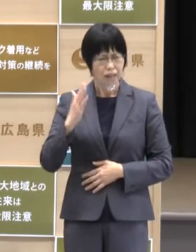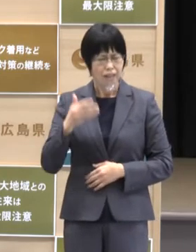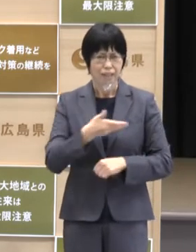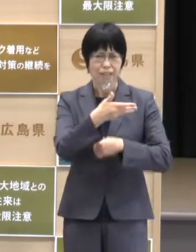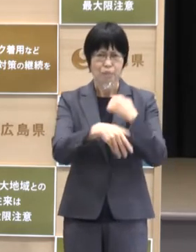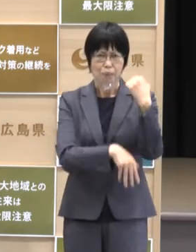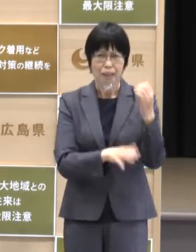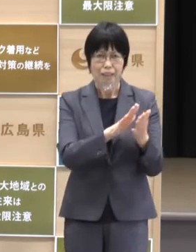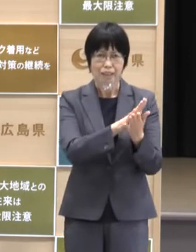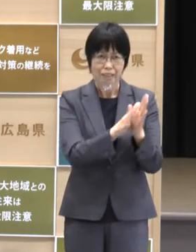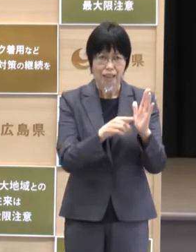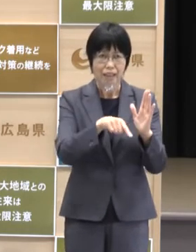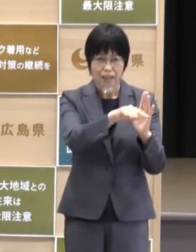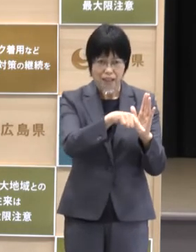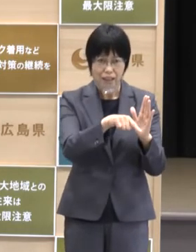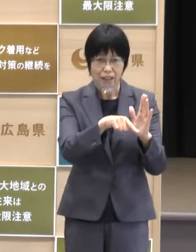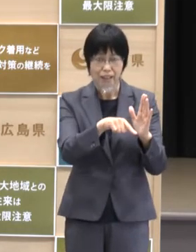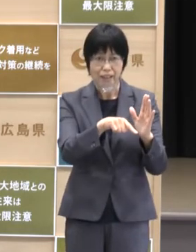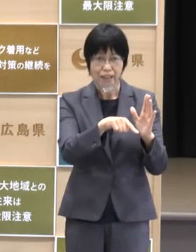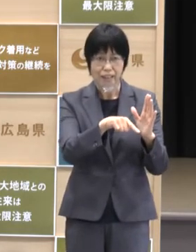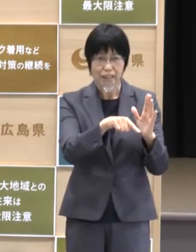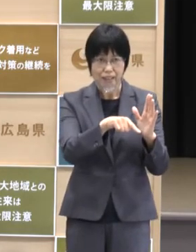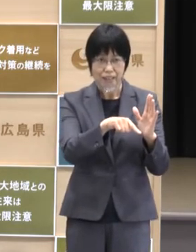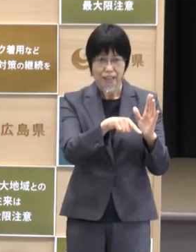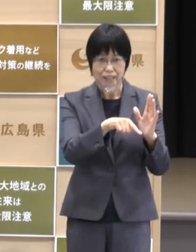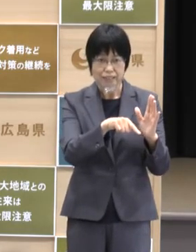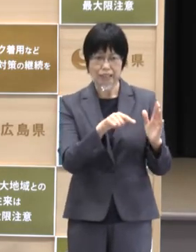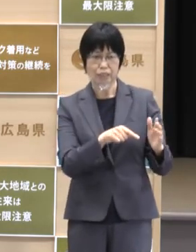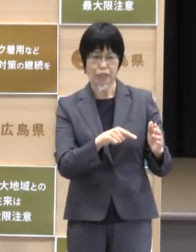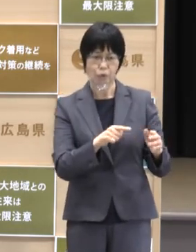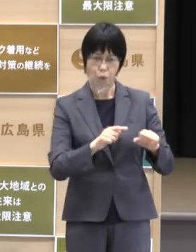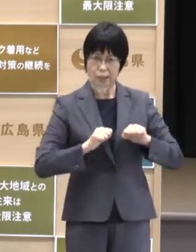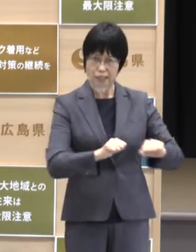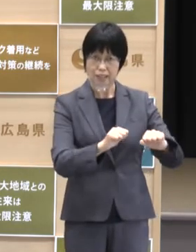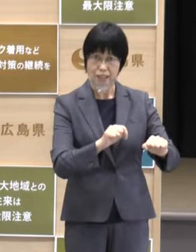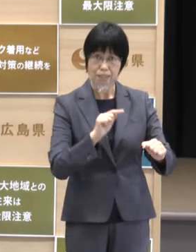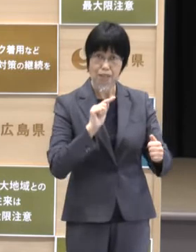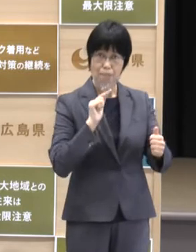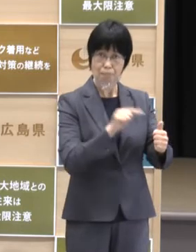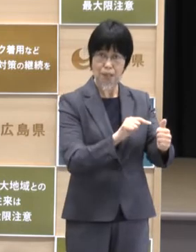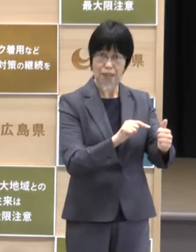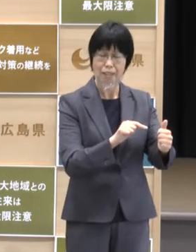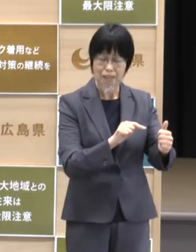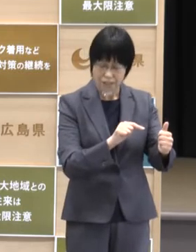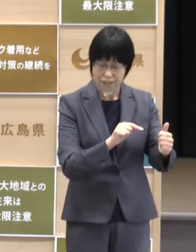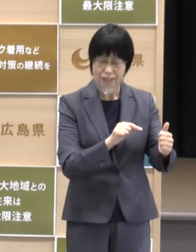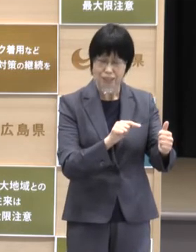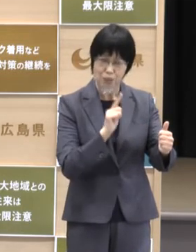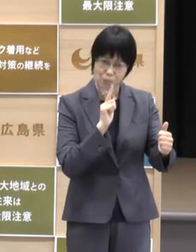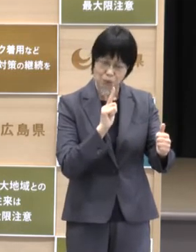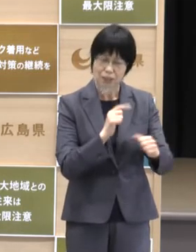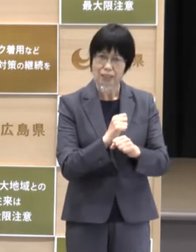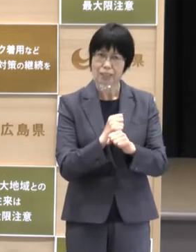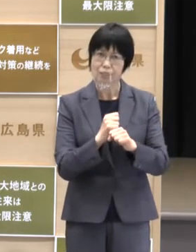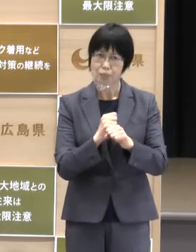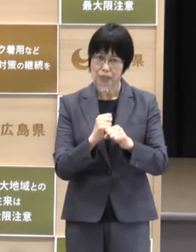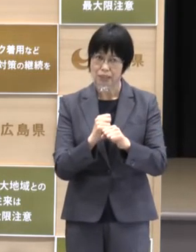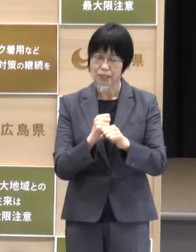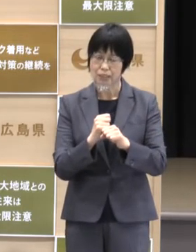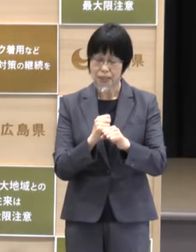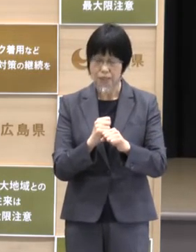島根県を飛び越えて、いや島根県にこうしなさいっていうのも、ちょっと申し上げにくいかなというふう